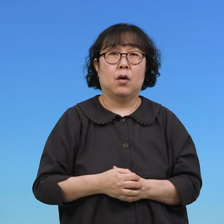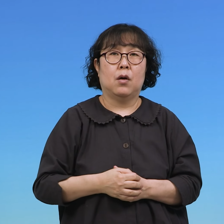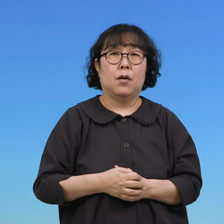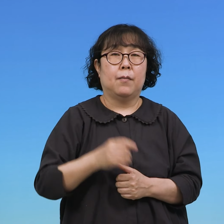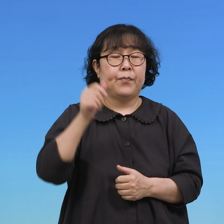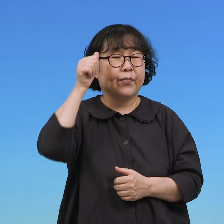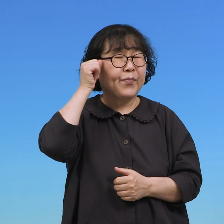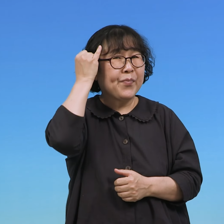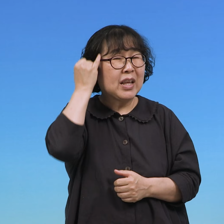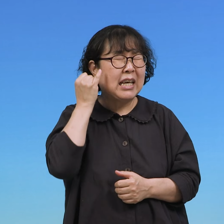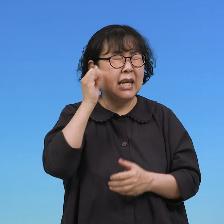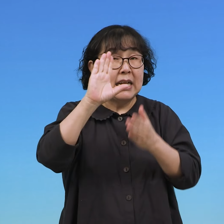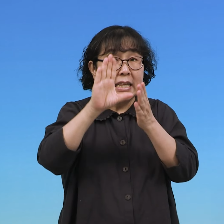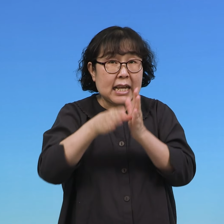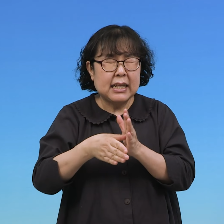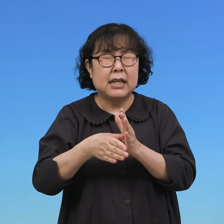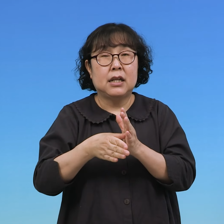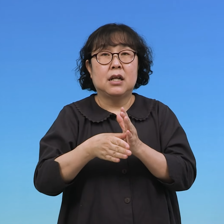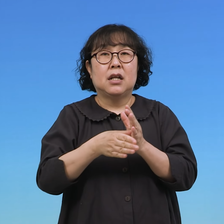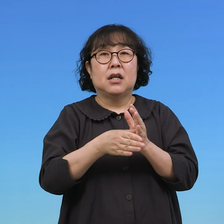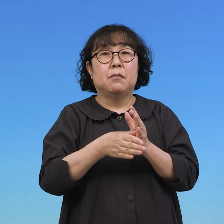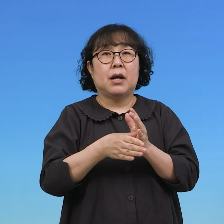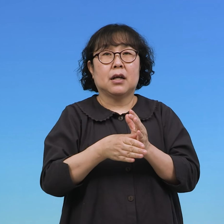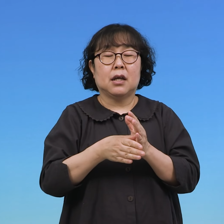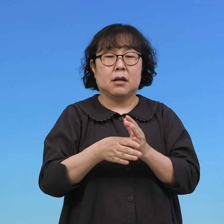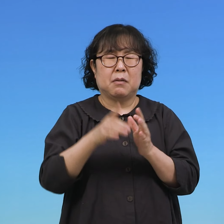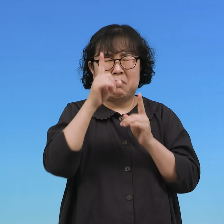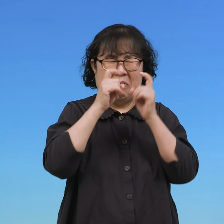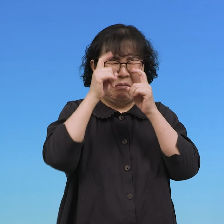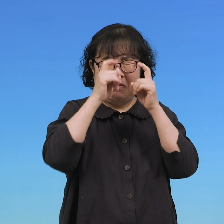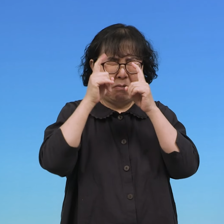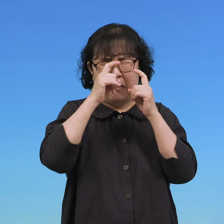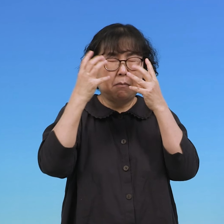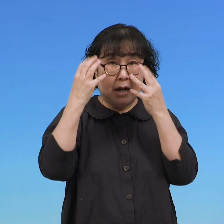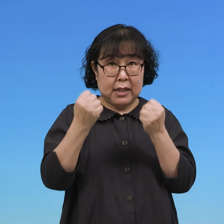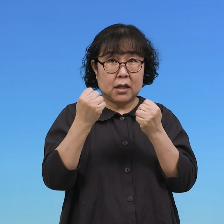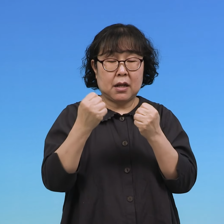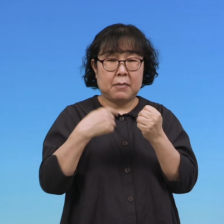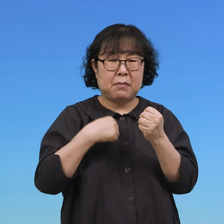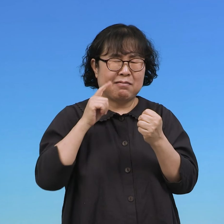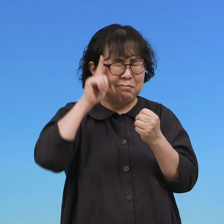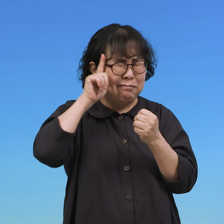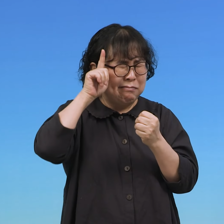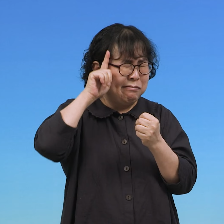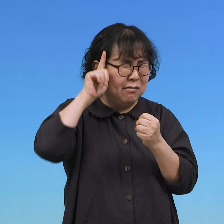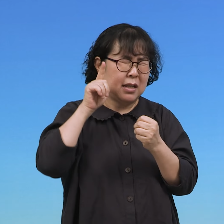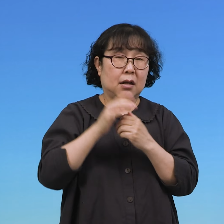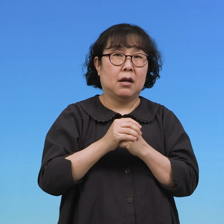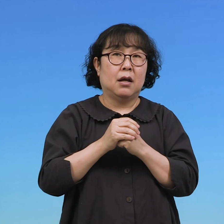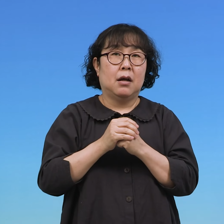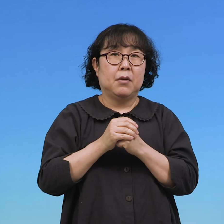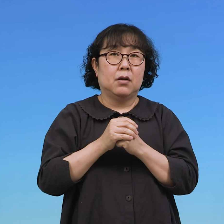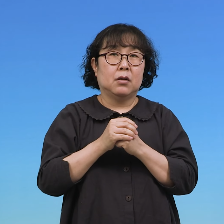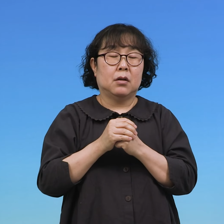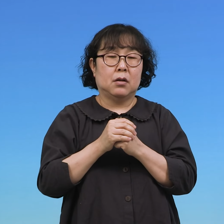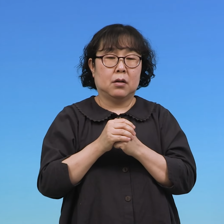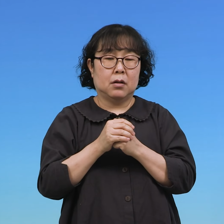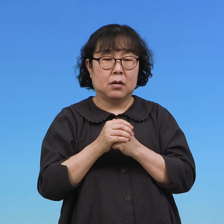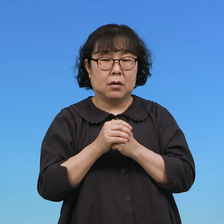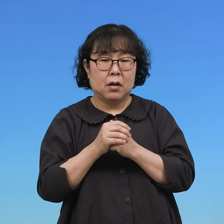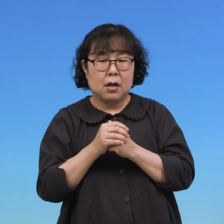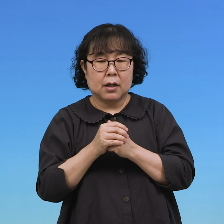이 사춘기 때는 막 이게 감정 기복이 많아가지고 막 짜증도 내고 그러잖아요. 그래서 막 신경질 내면 이렇게 말씀하세요. 그